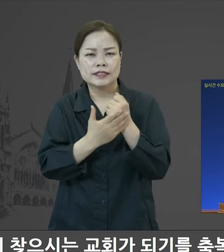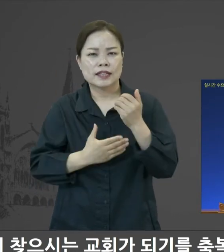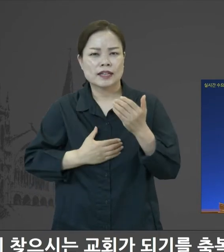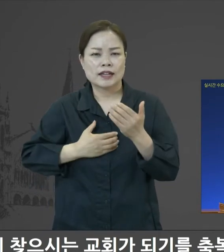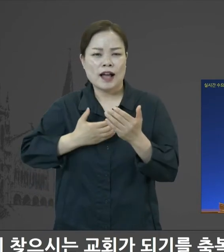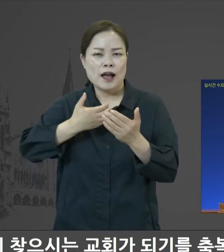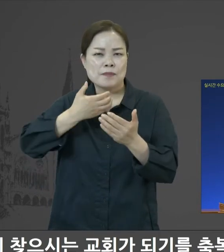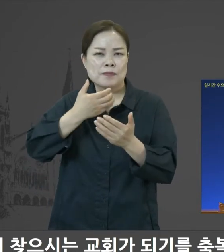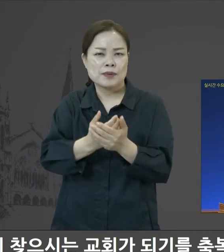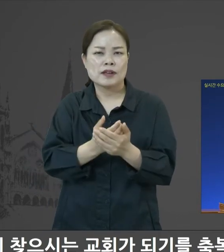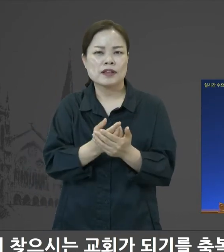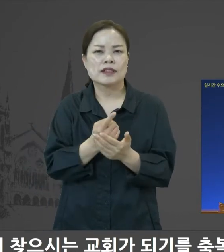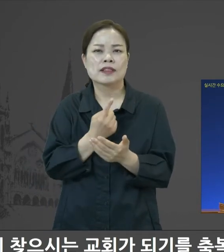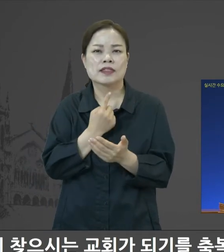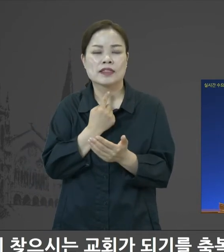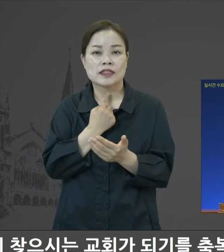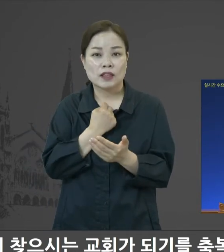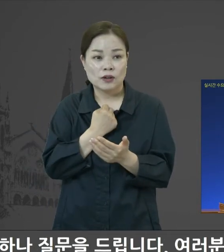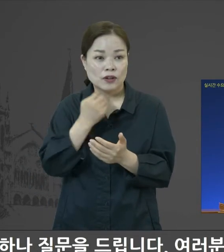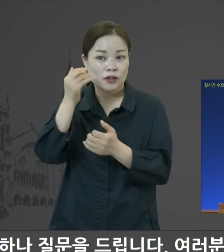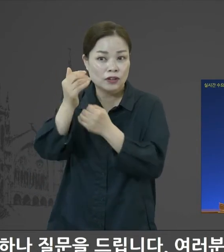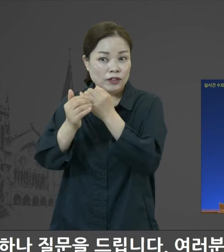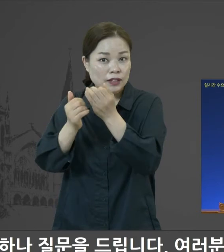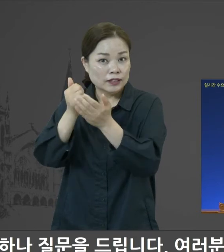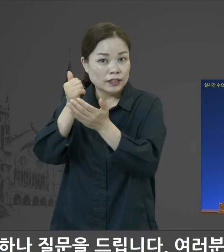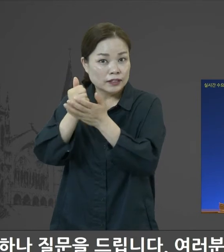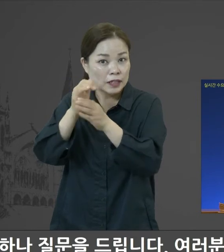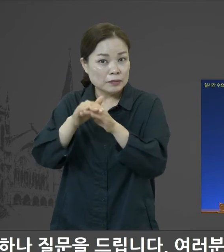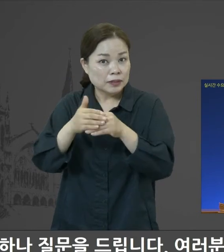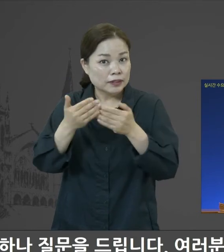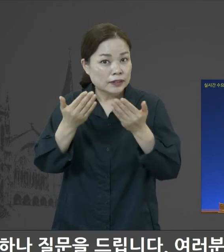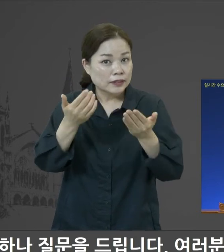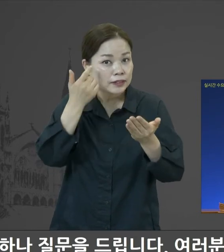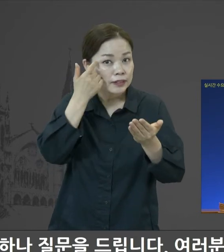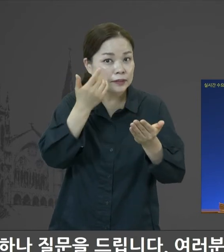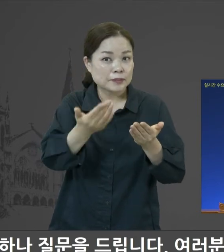감격에 사로잡혀서 하나님을 예배하고 계십니까?